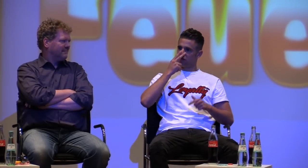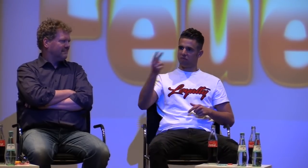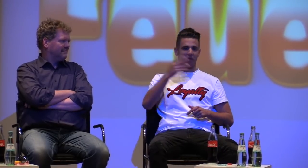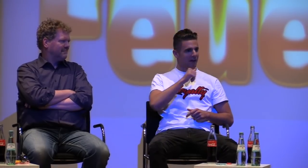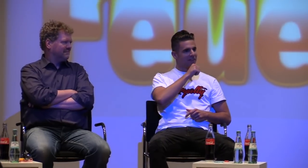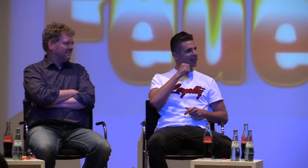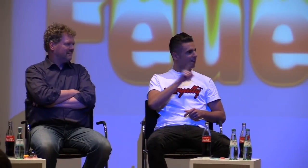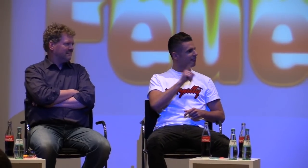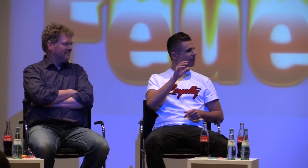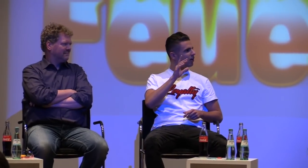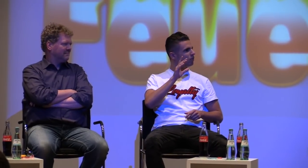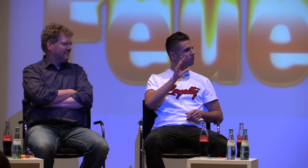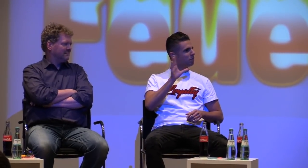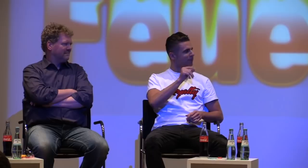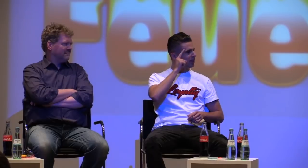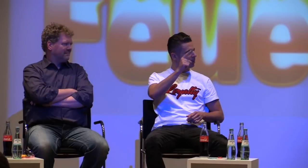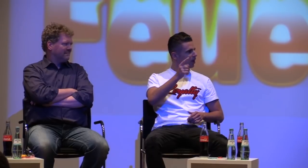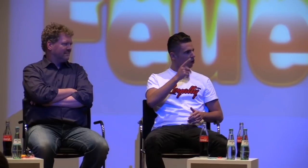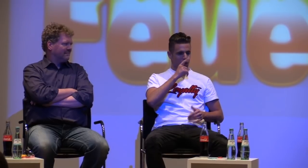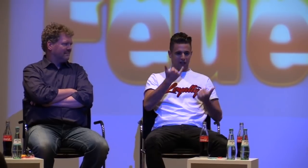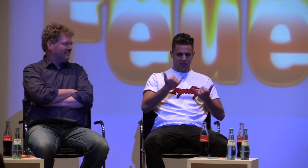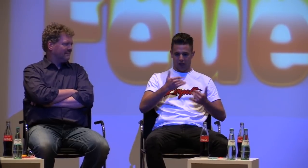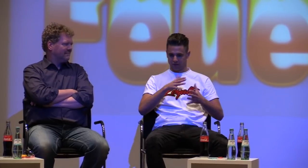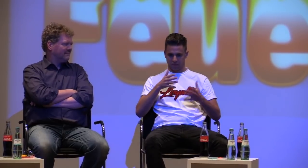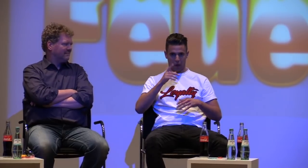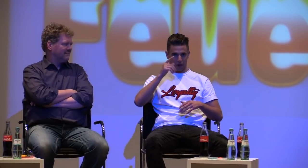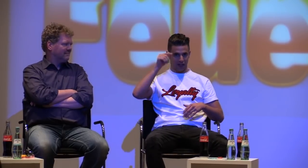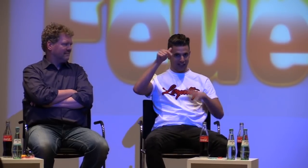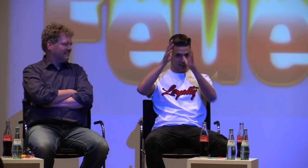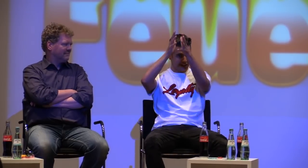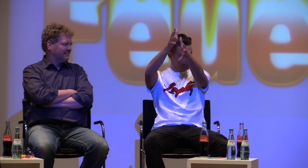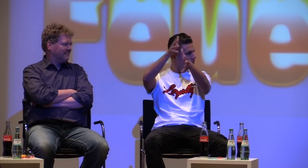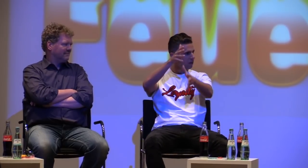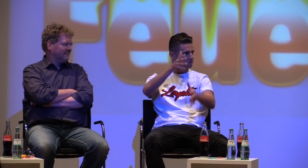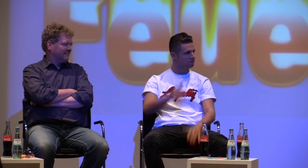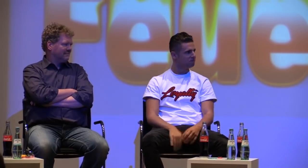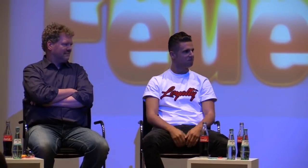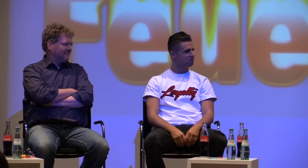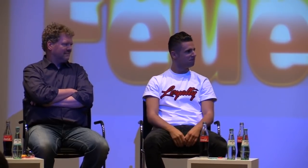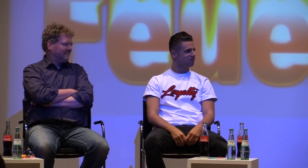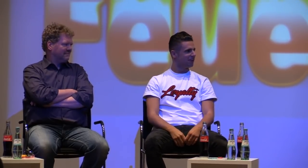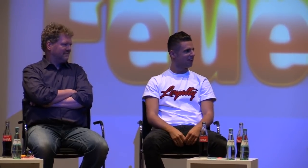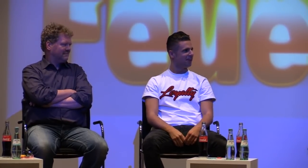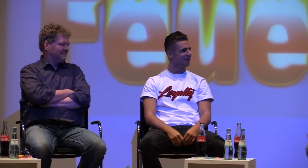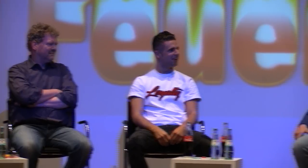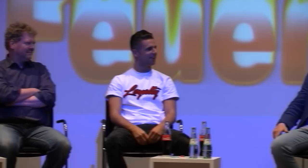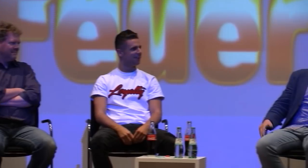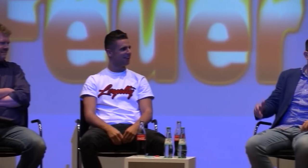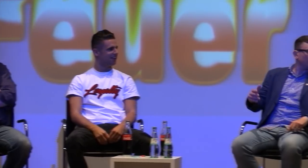jetzt nicht für alle sprechen, aber so wie ich das jetzt so beurteile, wenn ich mir mal so den Durchschnitt meiner Generation angucke,